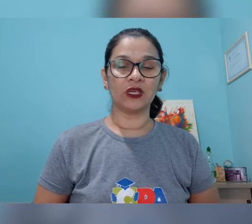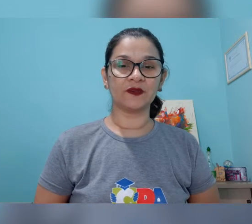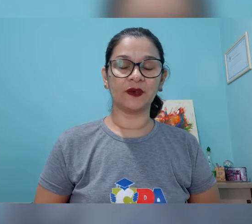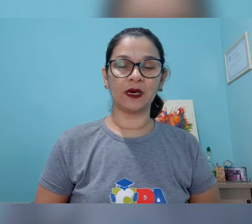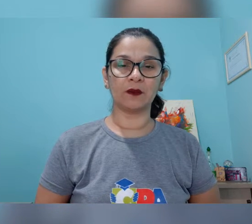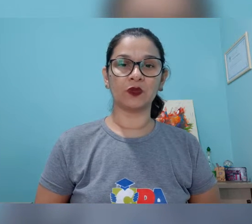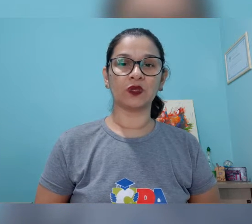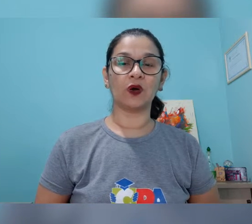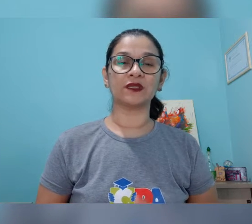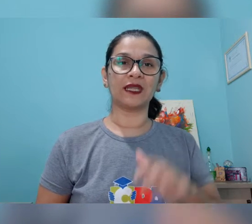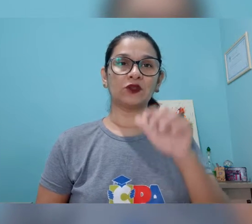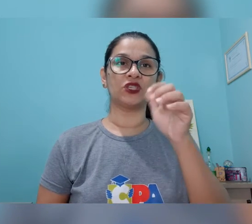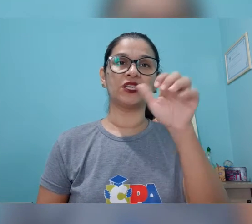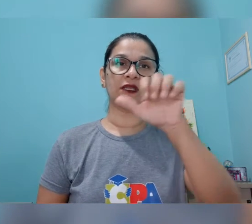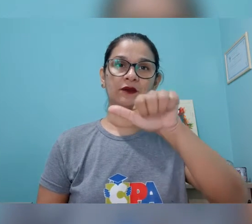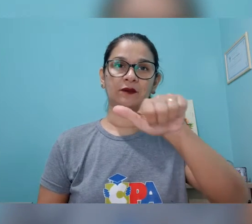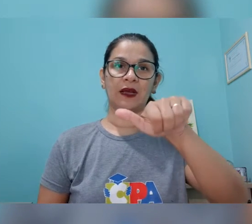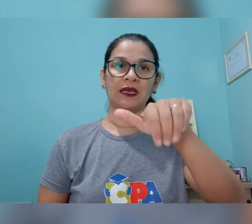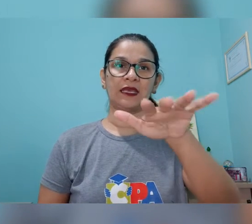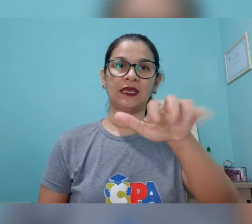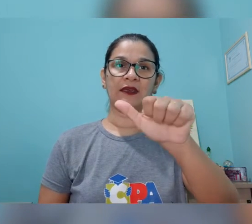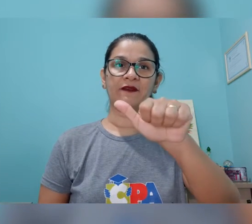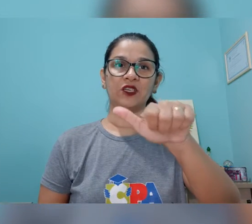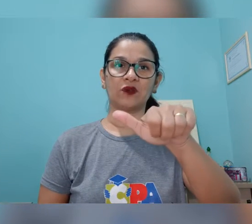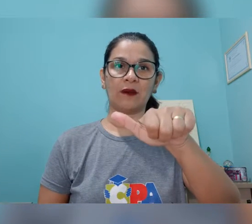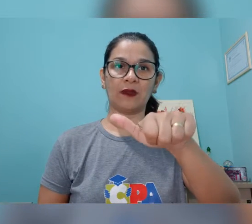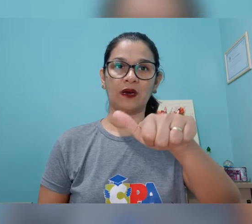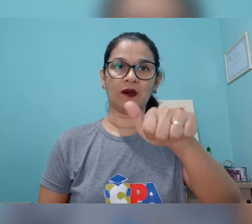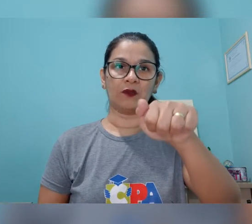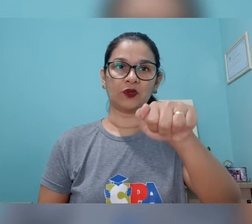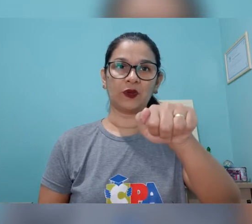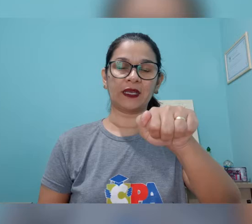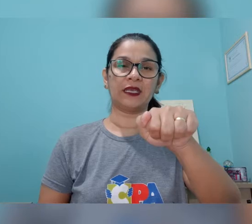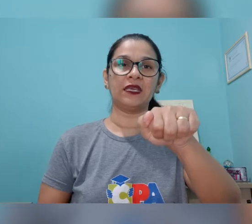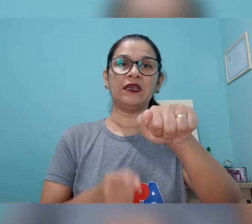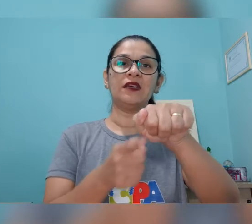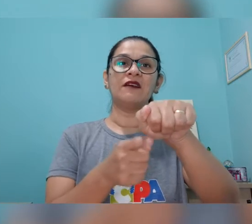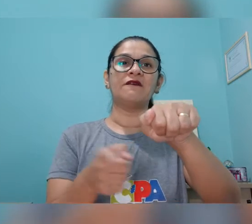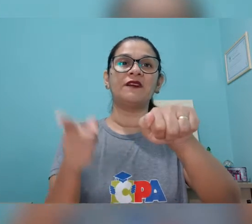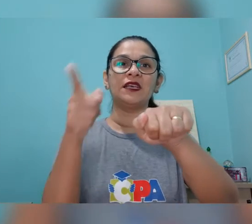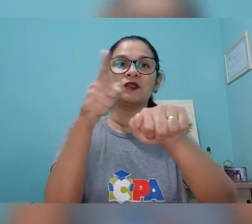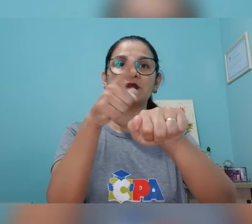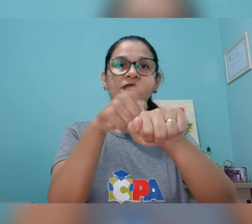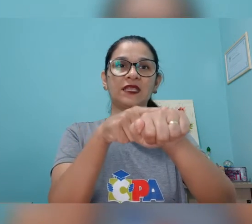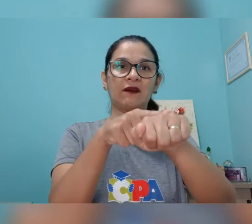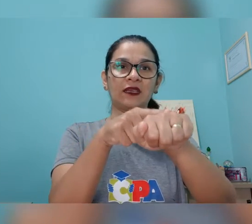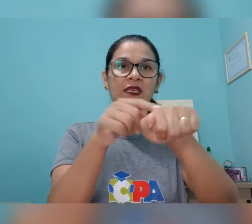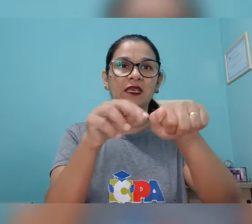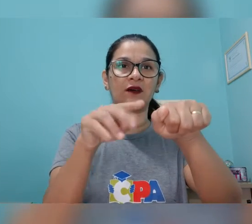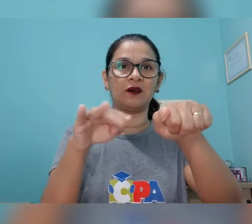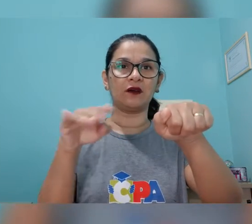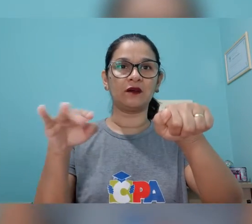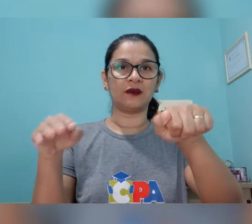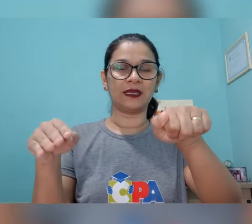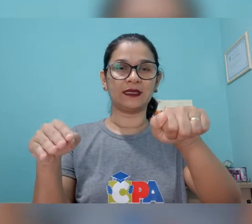nós vamos ao sinal de gênero. Aqui, fechou a mão, botou aqui, fez o sinal aqui, ó,